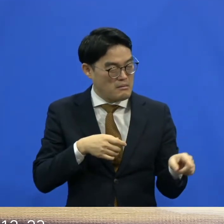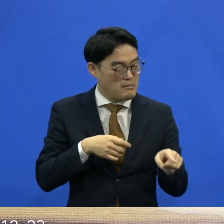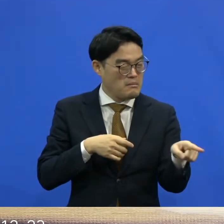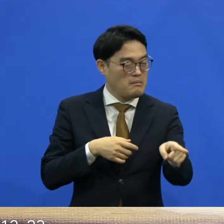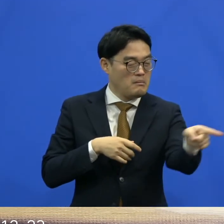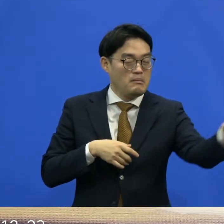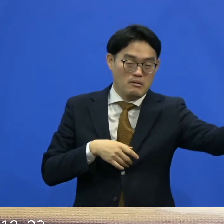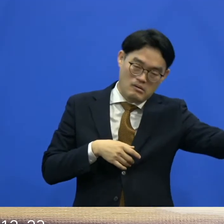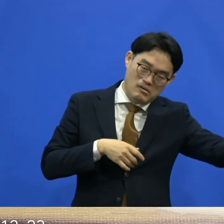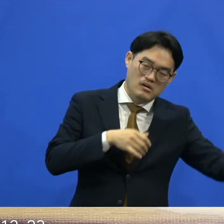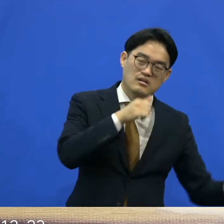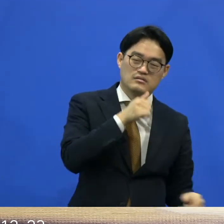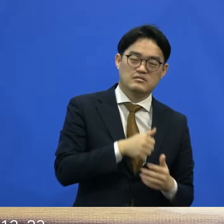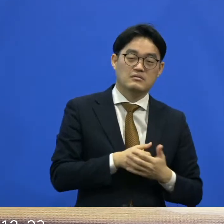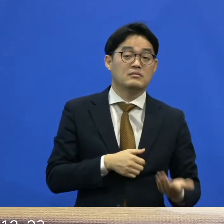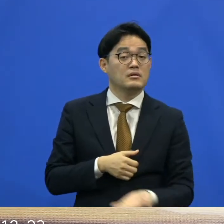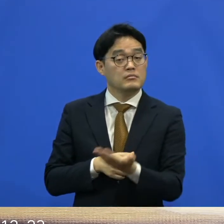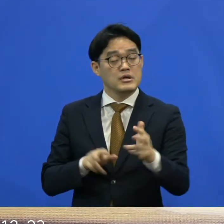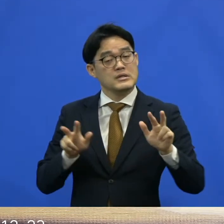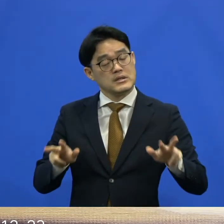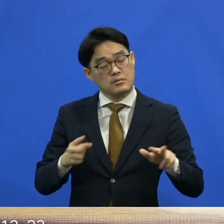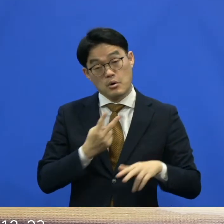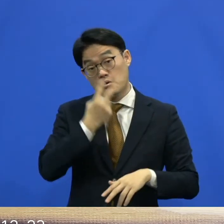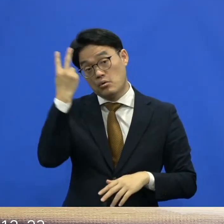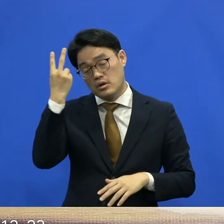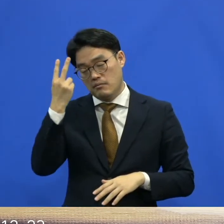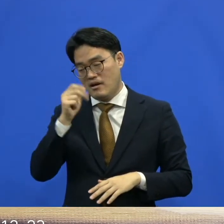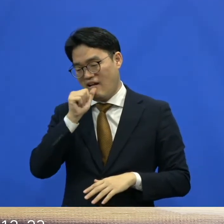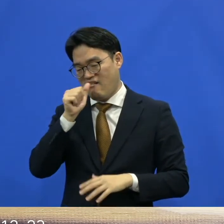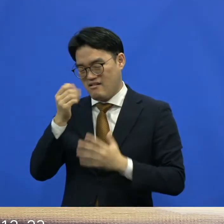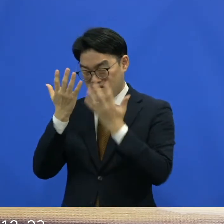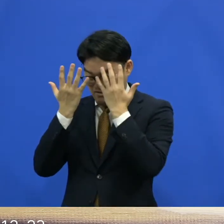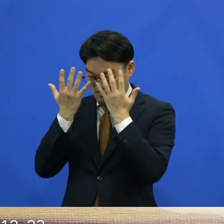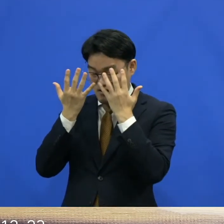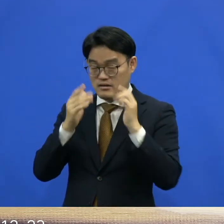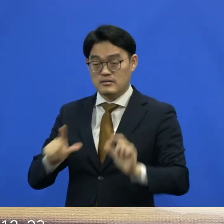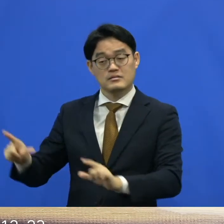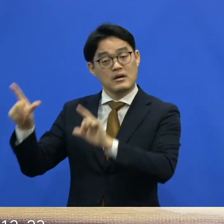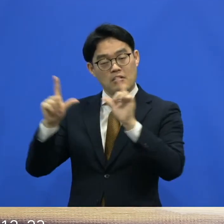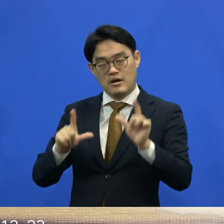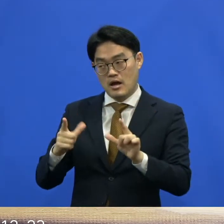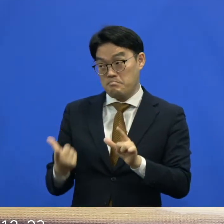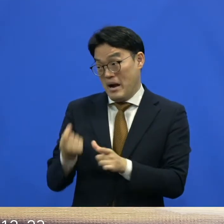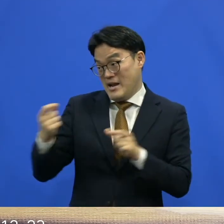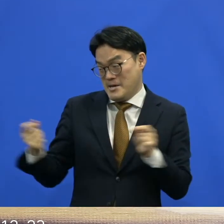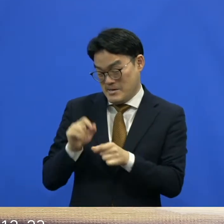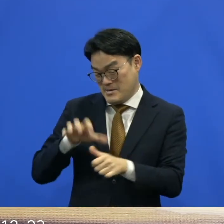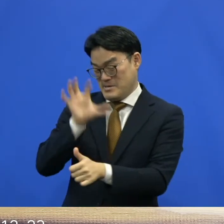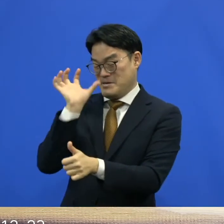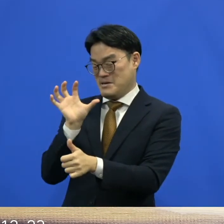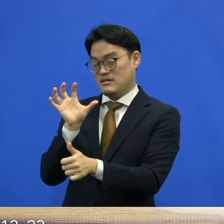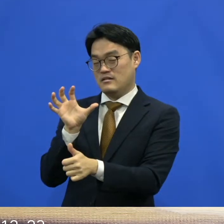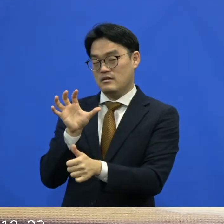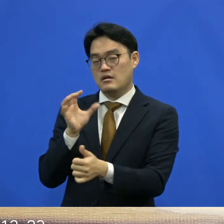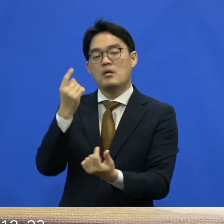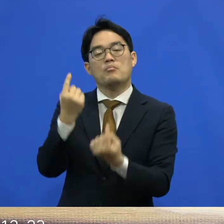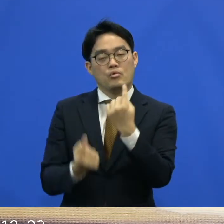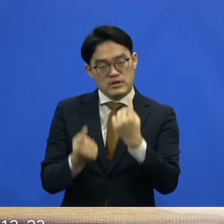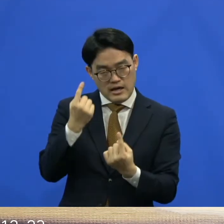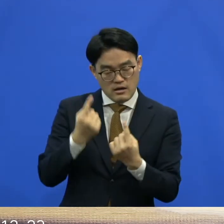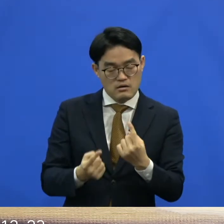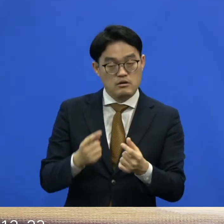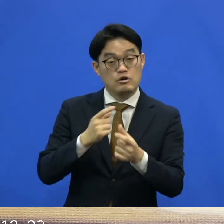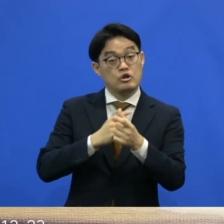요셉의 감옥 생활이 단축되는 게 중요한 게 아니에요. 그 시간은 분명히 힘들어요. 그러나 더 큰 그림을 보아야 합니다. 그 큰